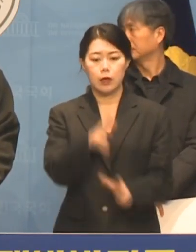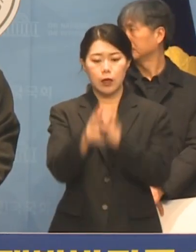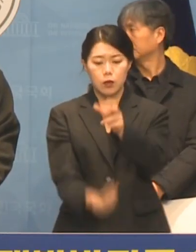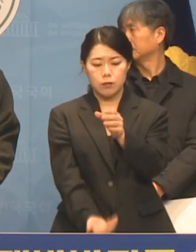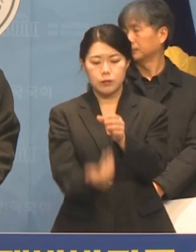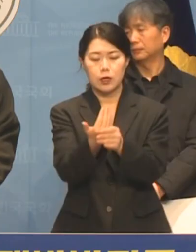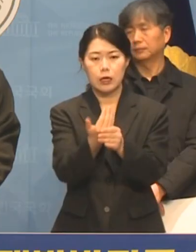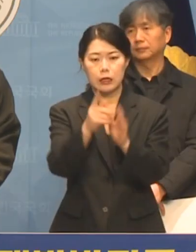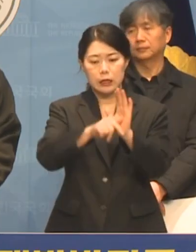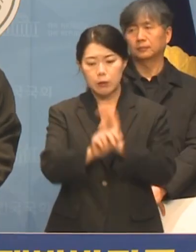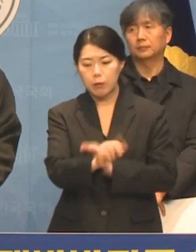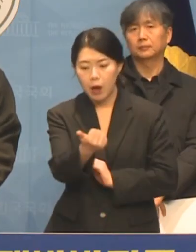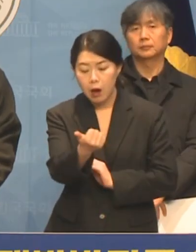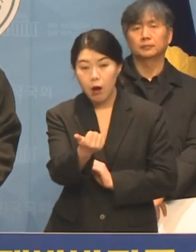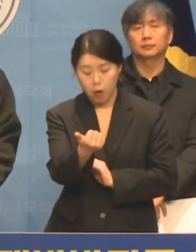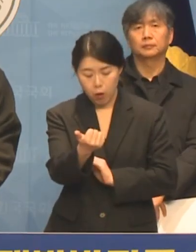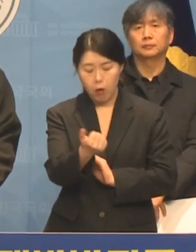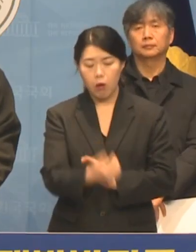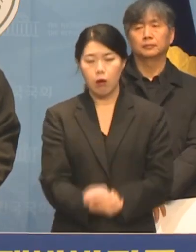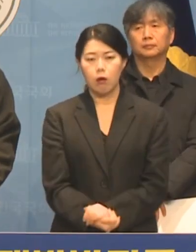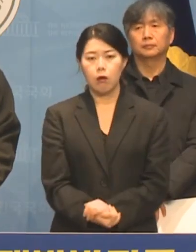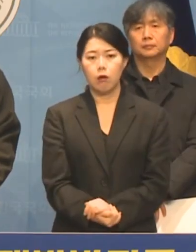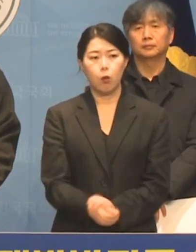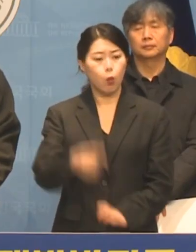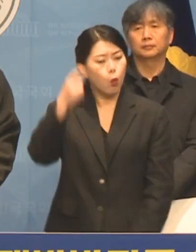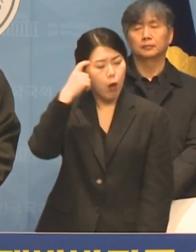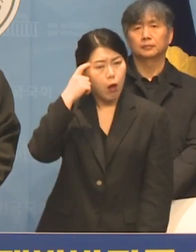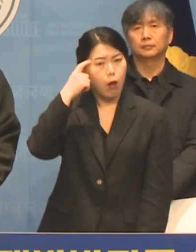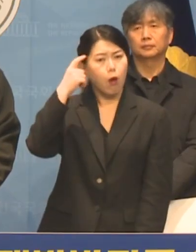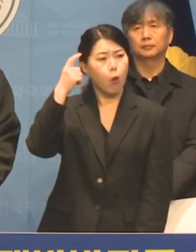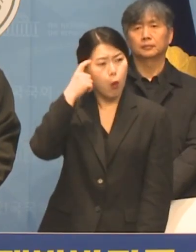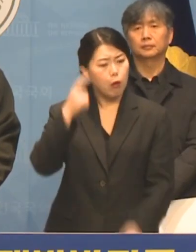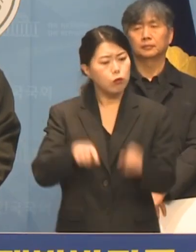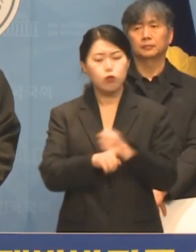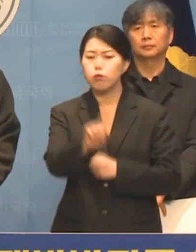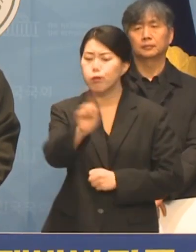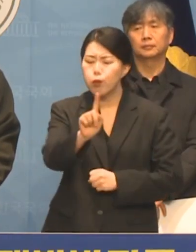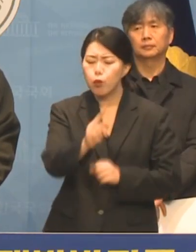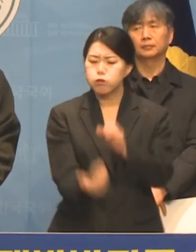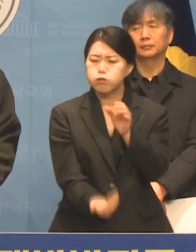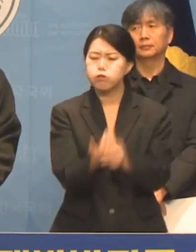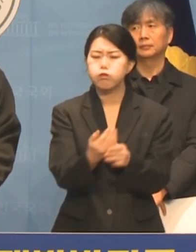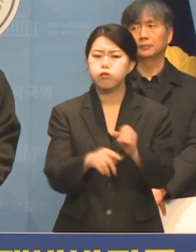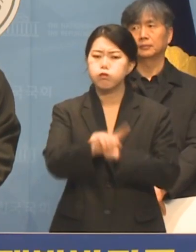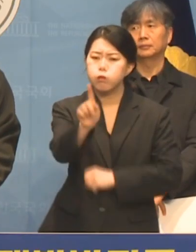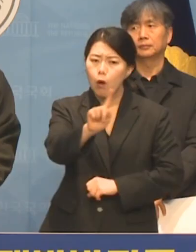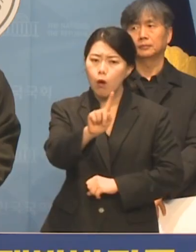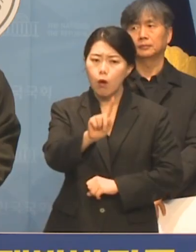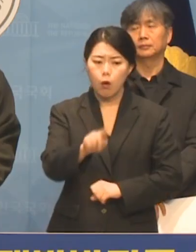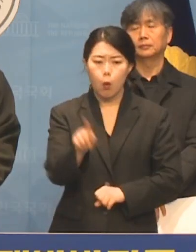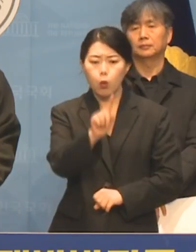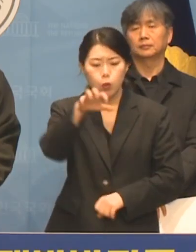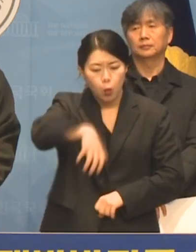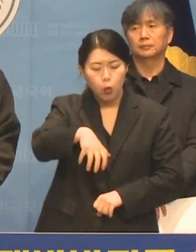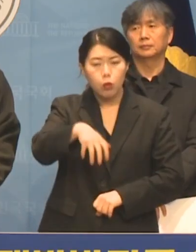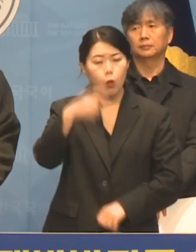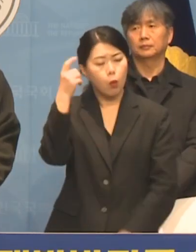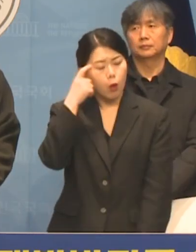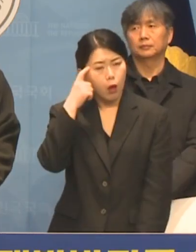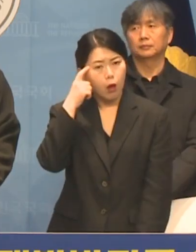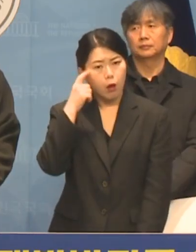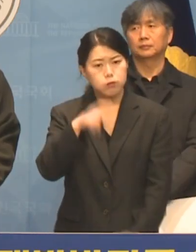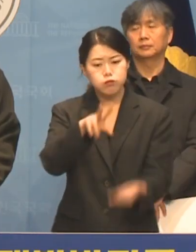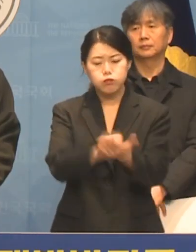산업재해로 누군가 사망했다고 한다면은 도대체 왜, 어떤 이유로 산업재해가 발생했는지, 어디서 발생을 했는지,